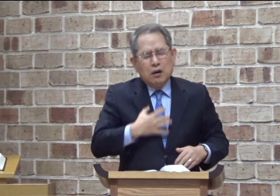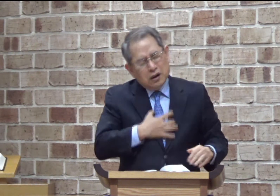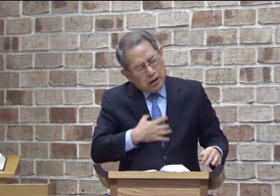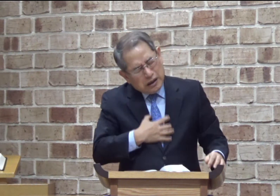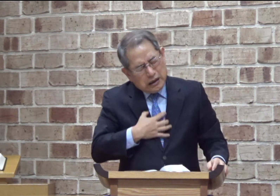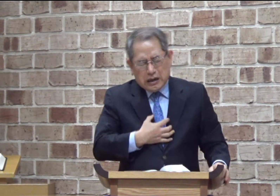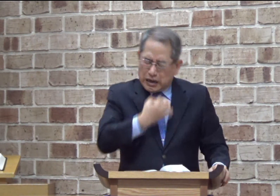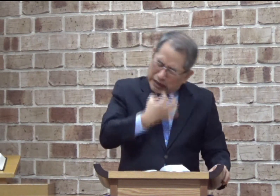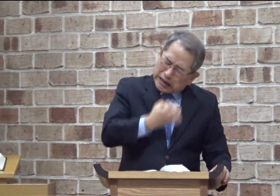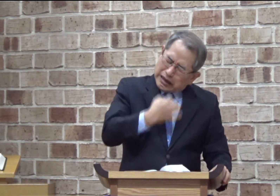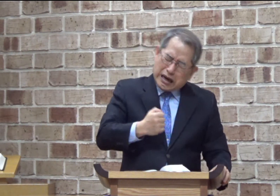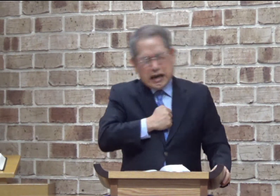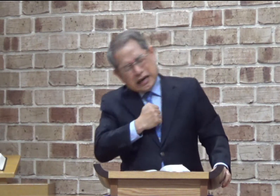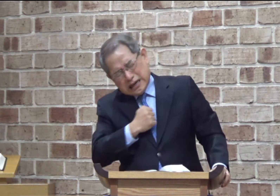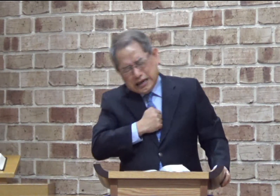바울처럼